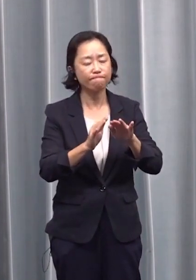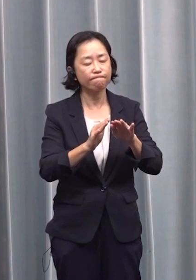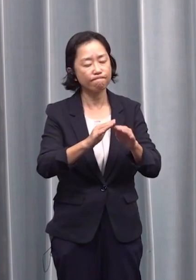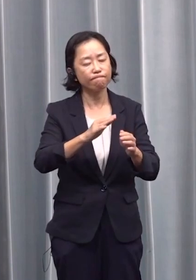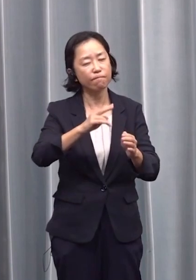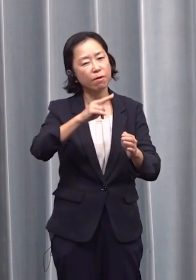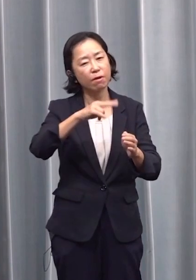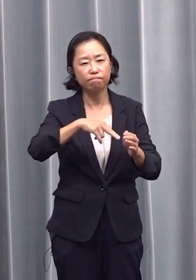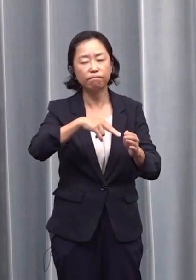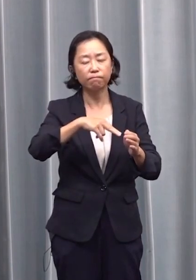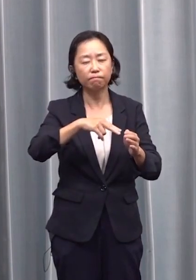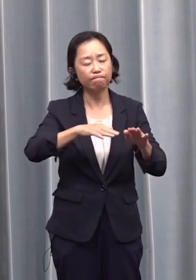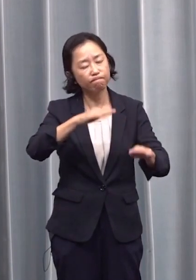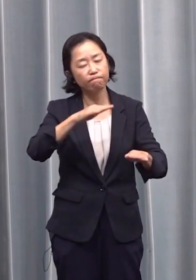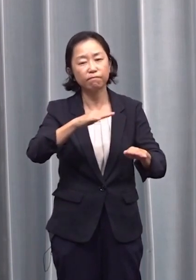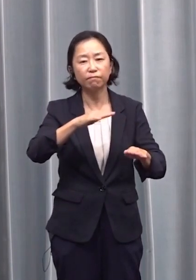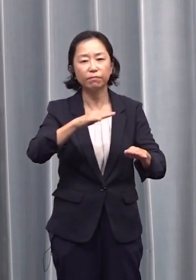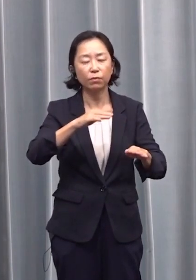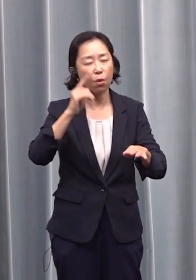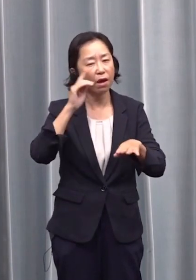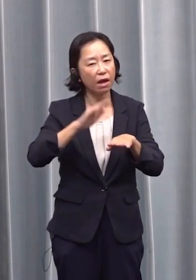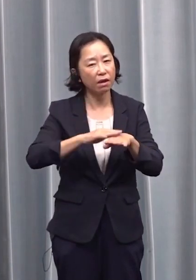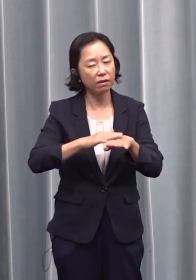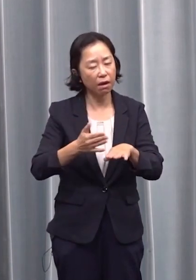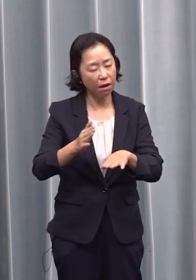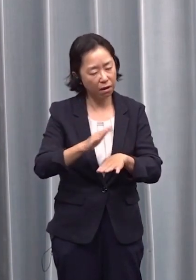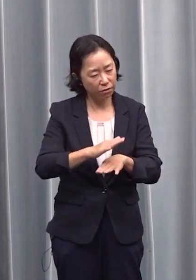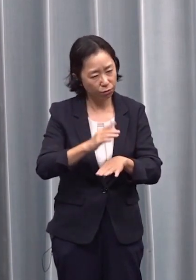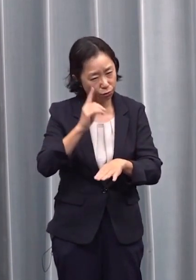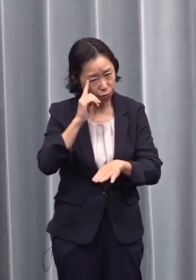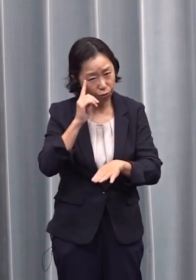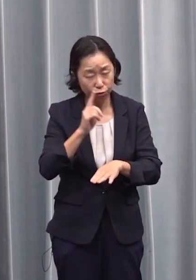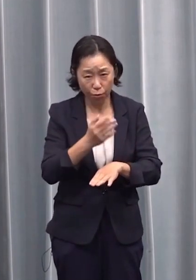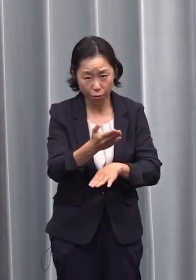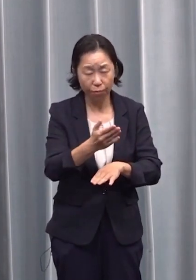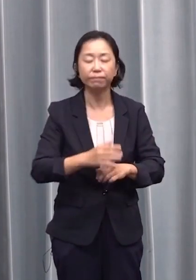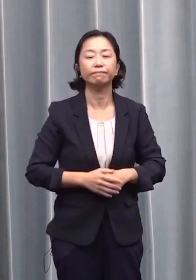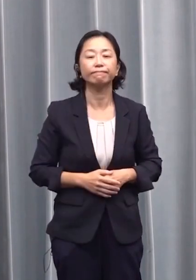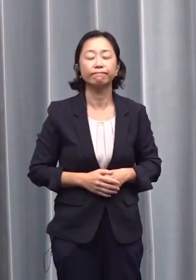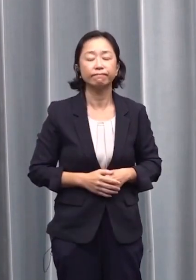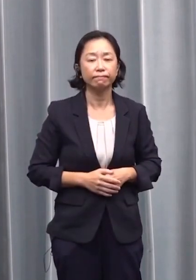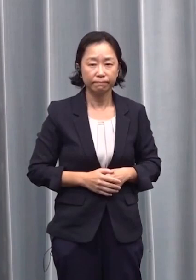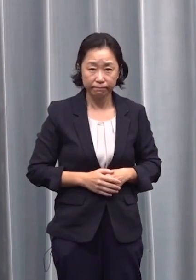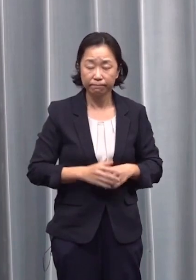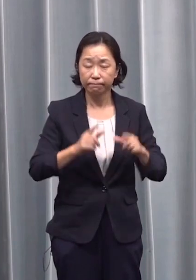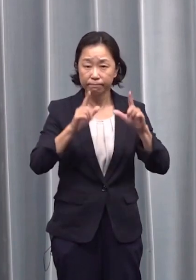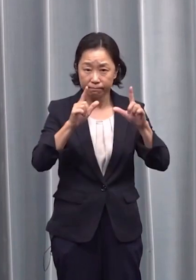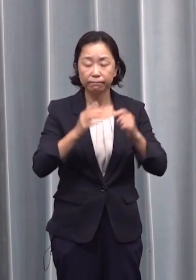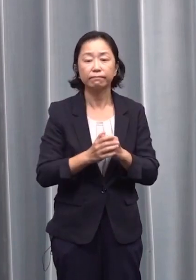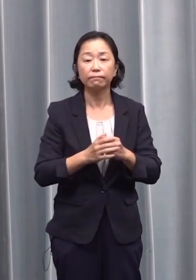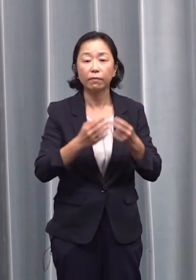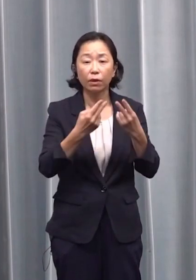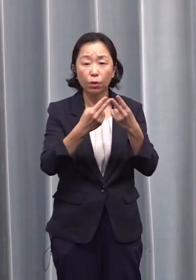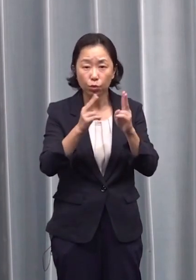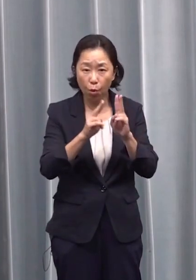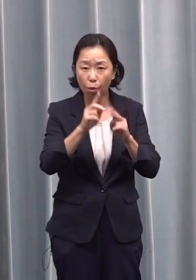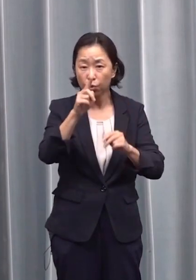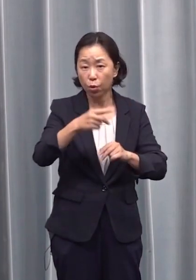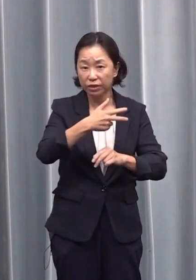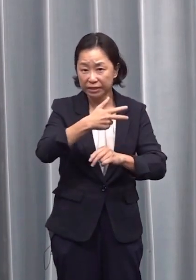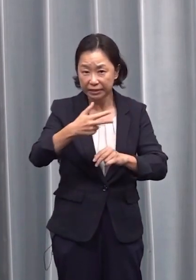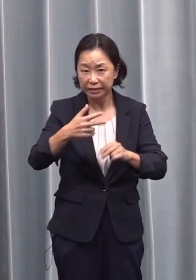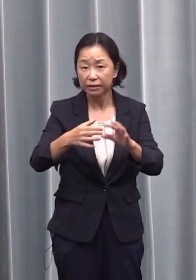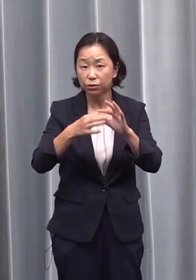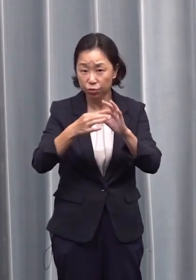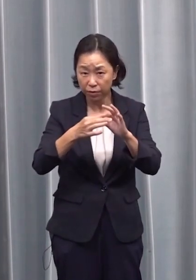ことについて、まあ、官房長官、政府としてはどうお考えなんでしょうか。 まず党の人事に関する事柄